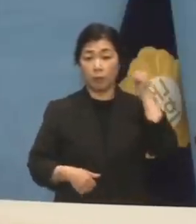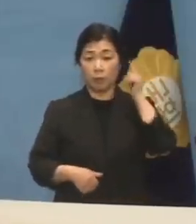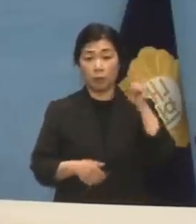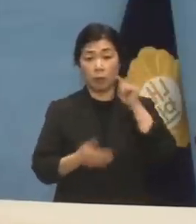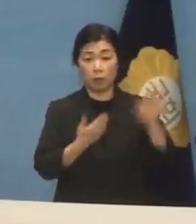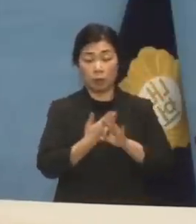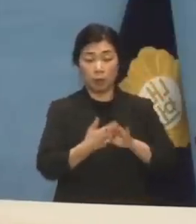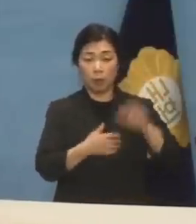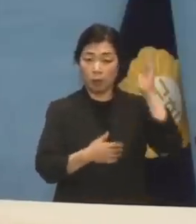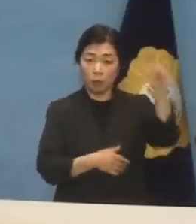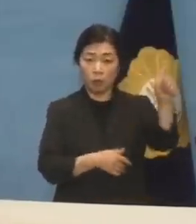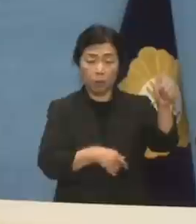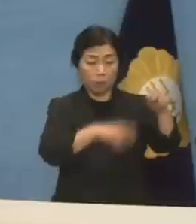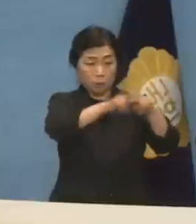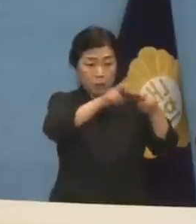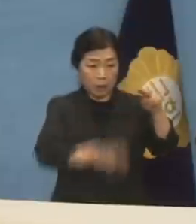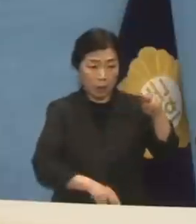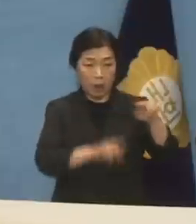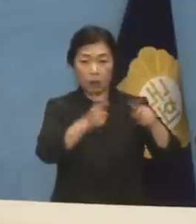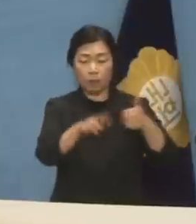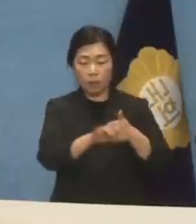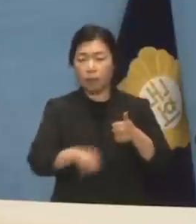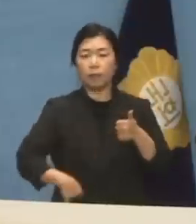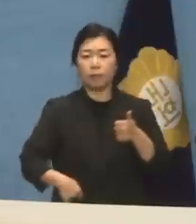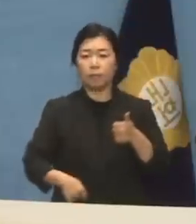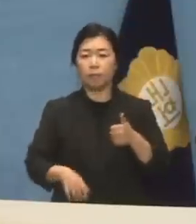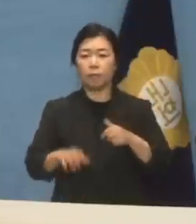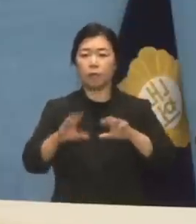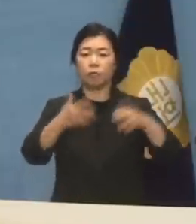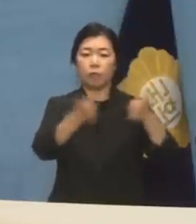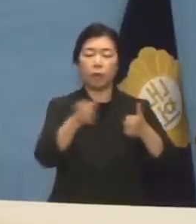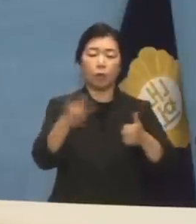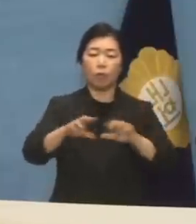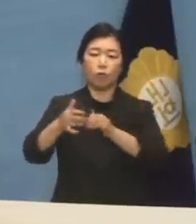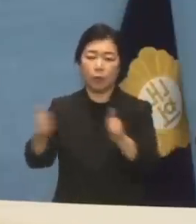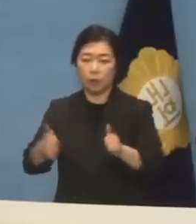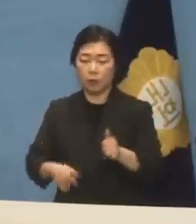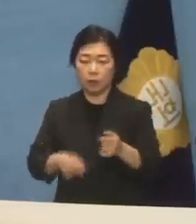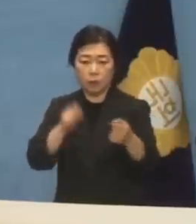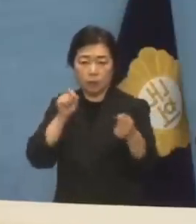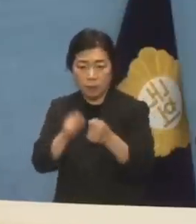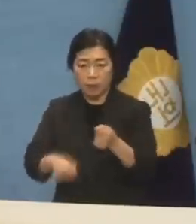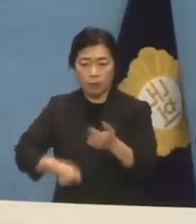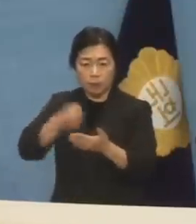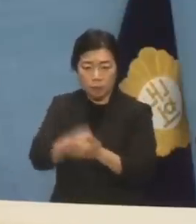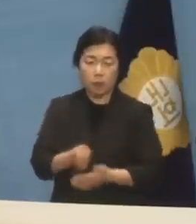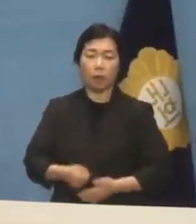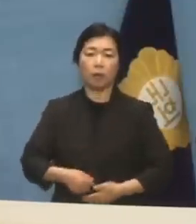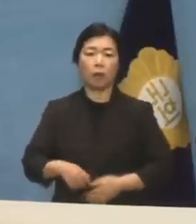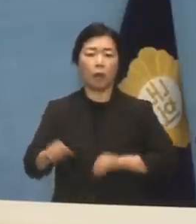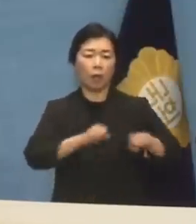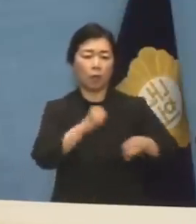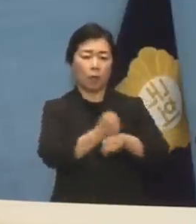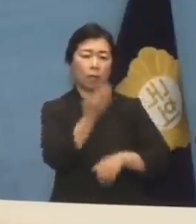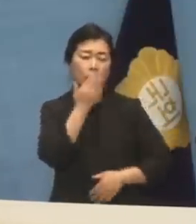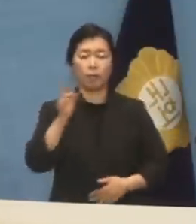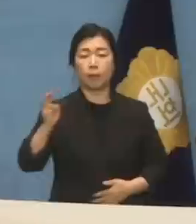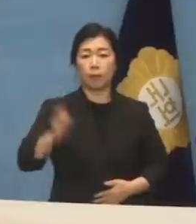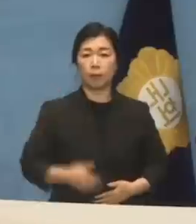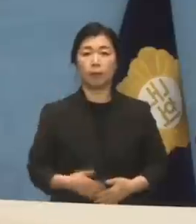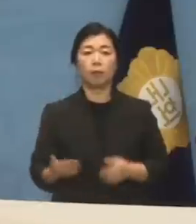않으면 국회와 국민이 반드시 결단할 날이 올 것입니다. 그날이 앞당겨지지 않도록